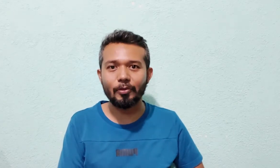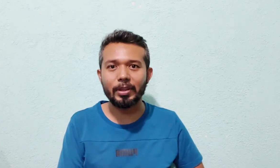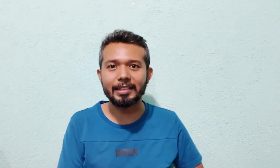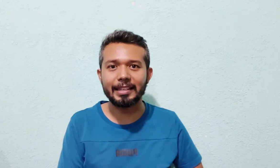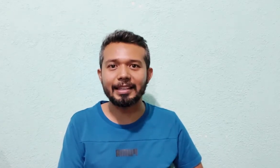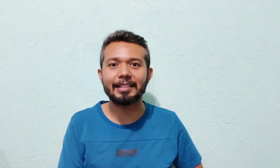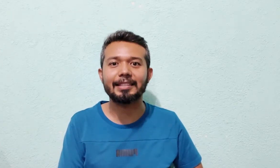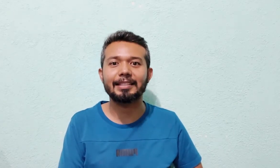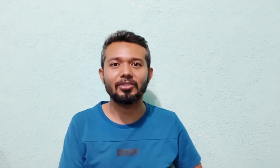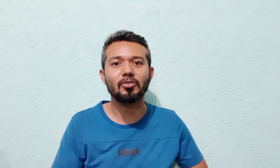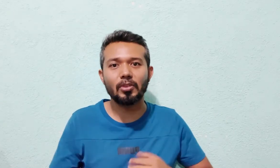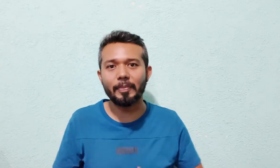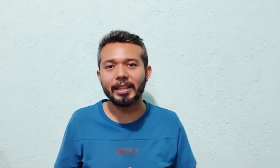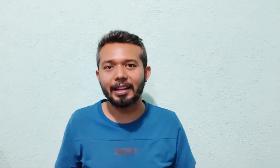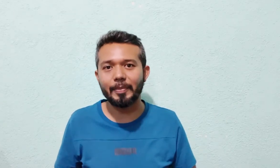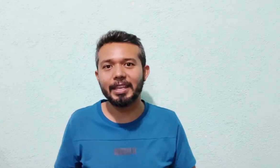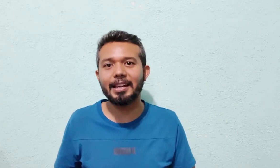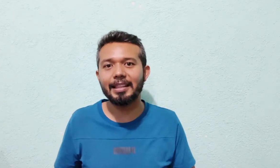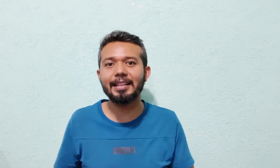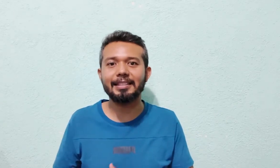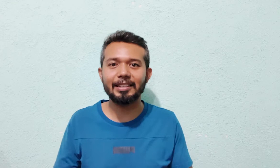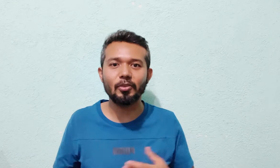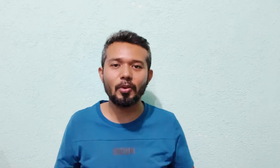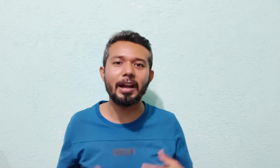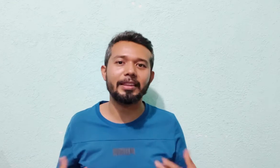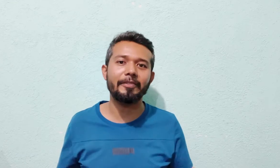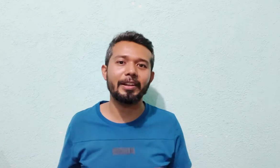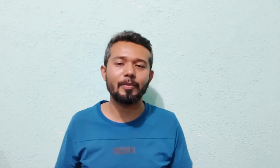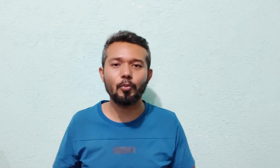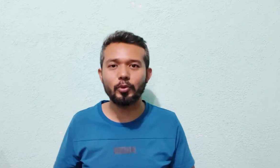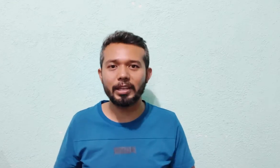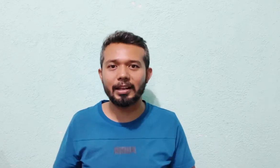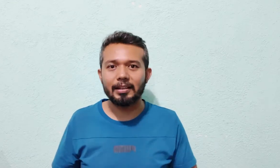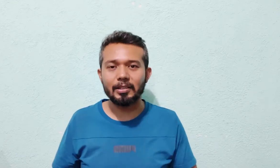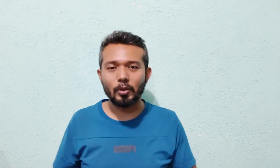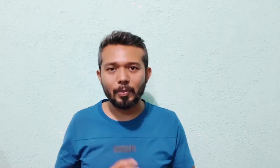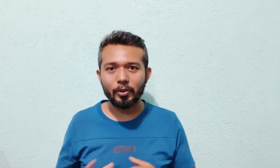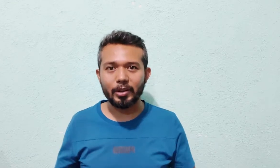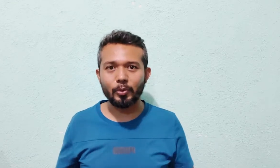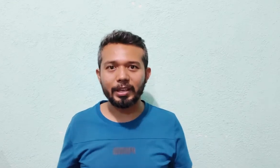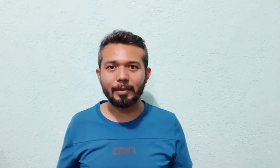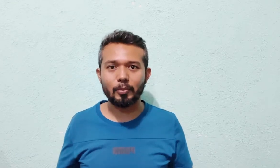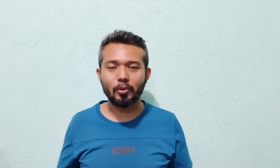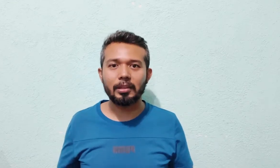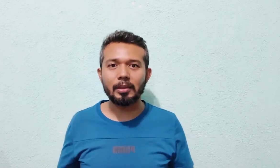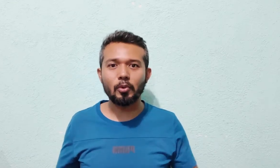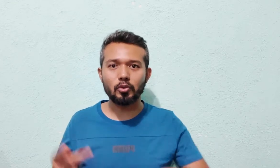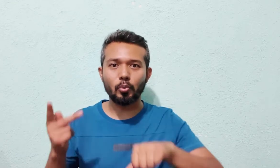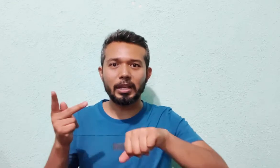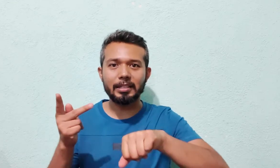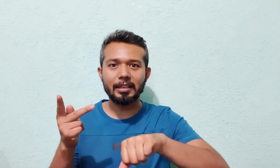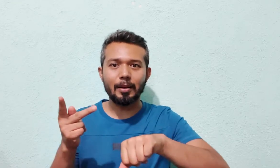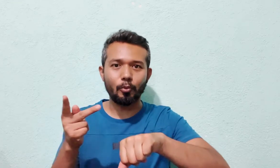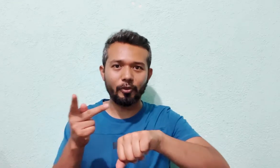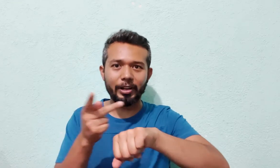de señas. No solamente la mexicana, sino a nivel mundial. Les voy a poner un ejemplo. Tenemos una seña muy